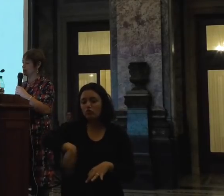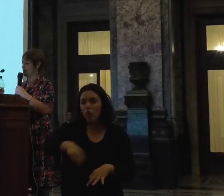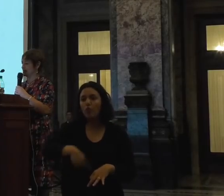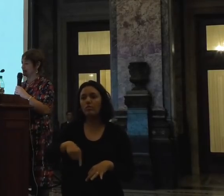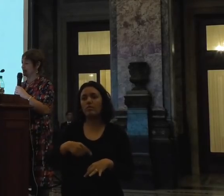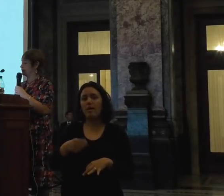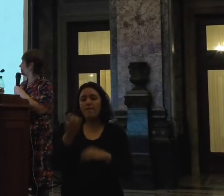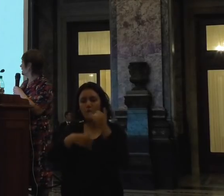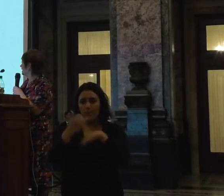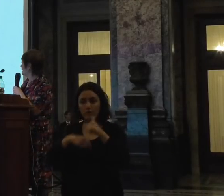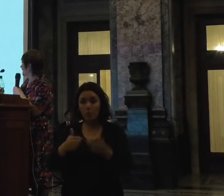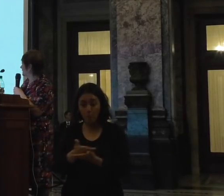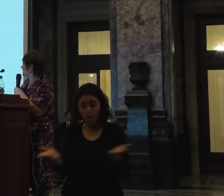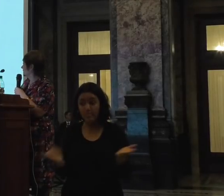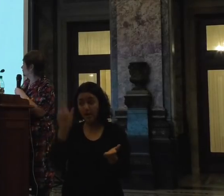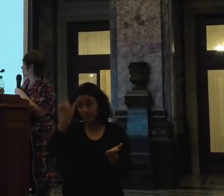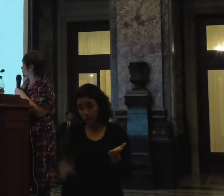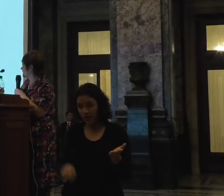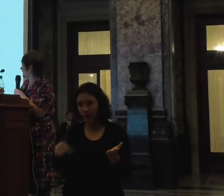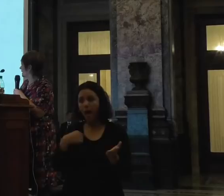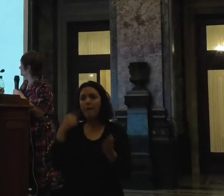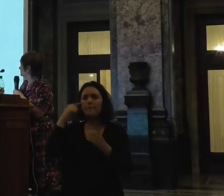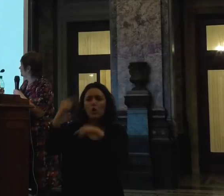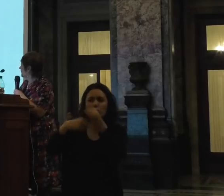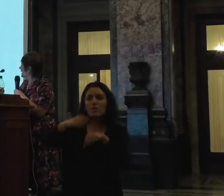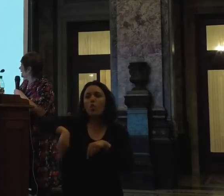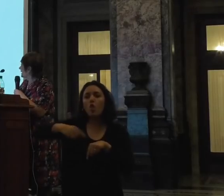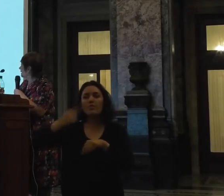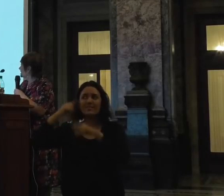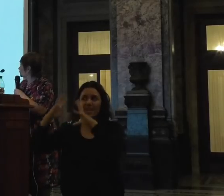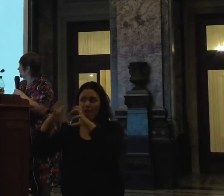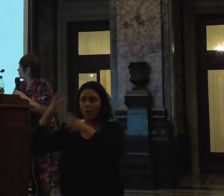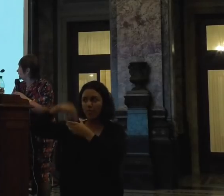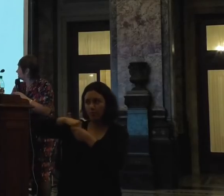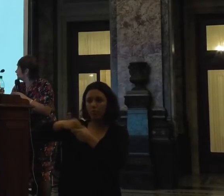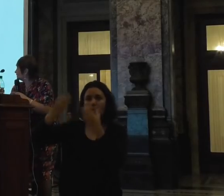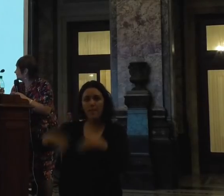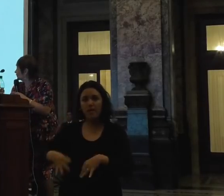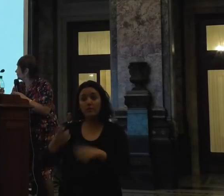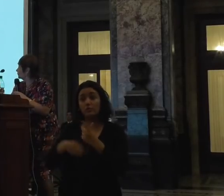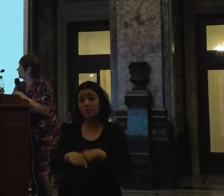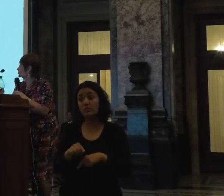información que estamos presentando está siendo procesada. Y al mismo tiempo en que hacemos esto, vamos a